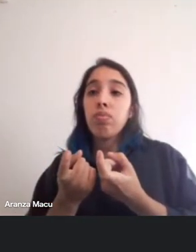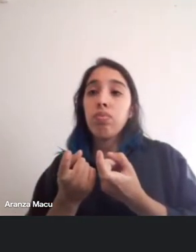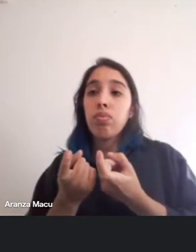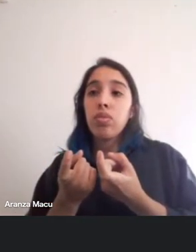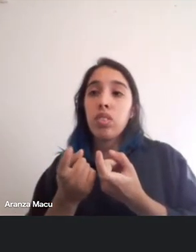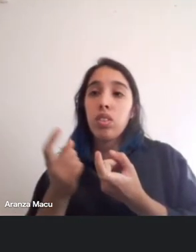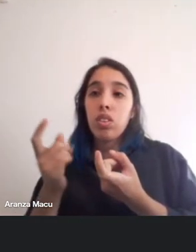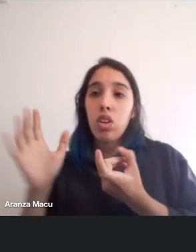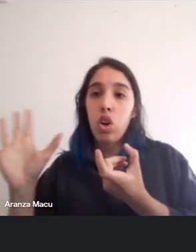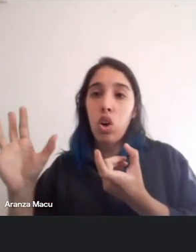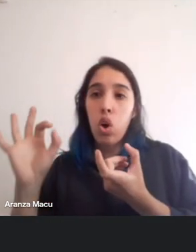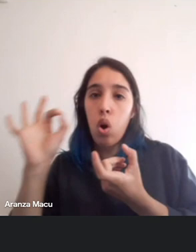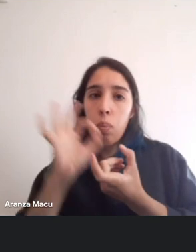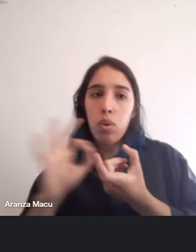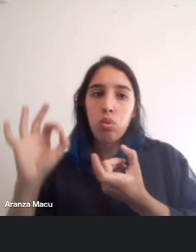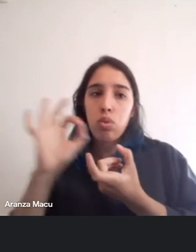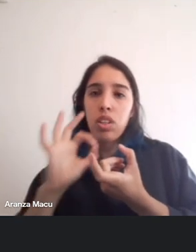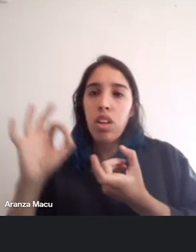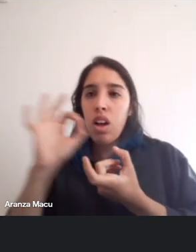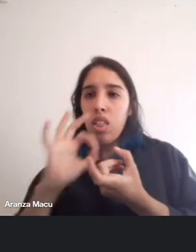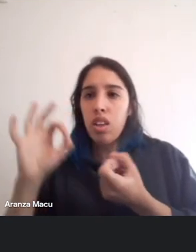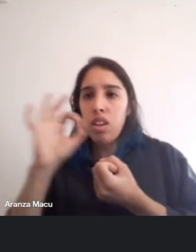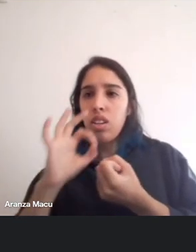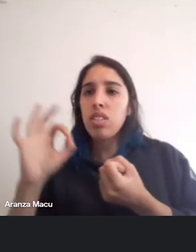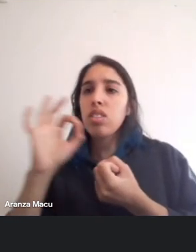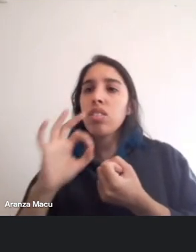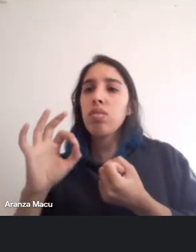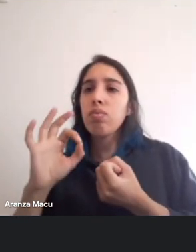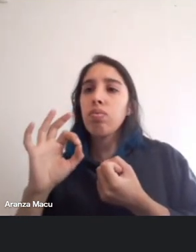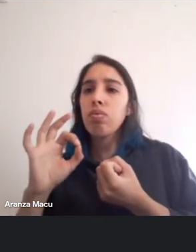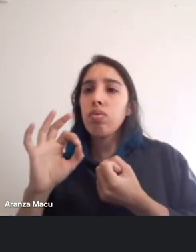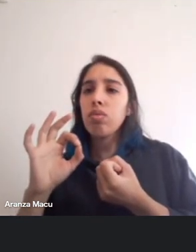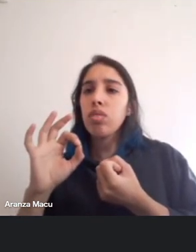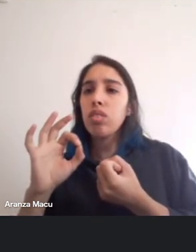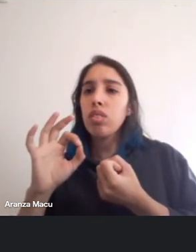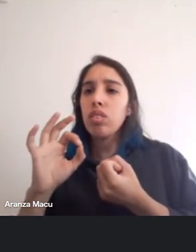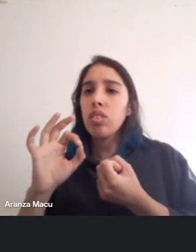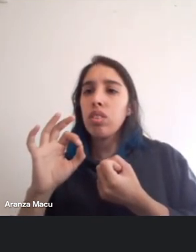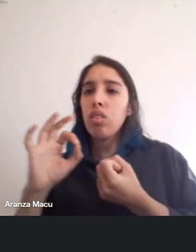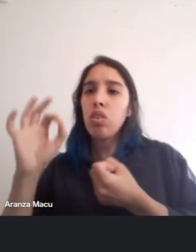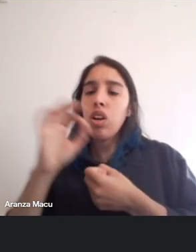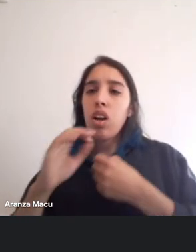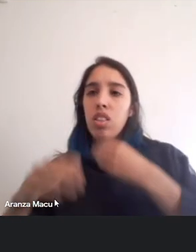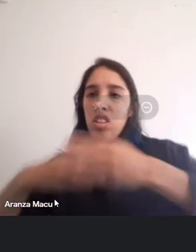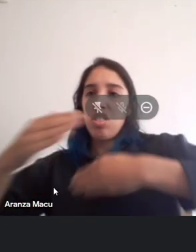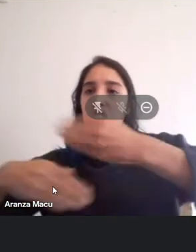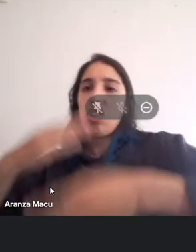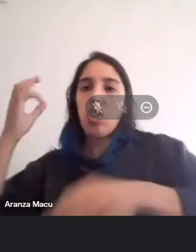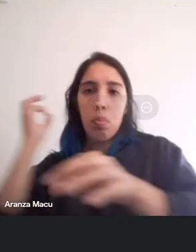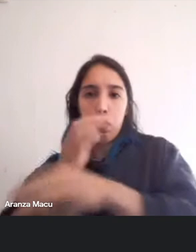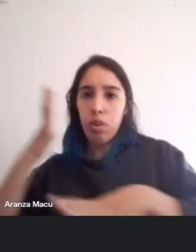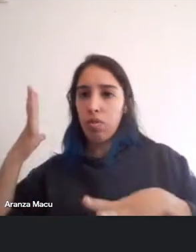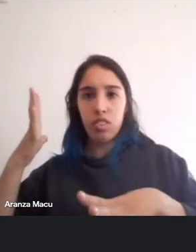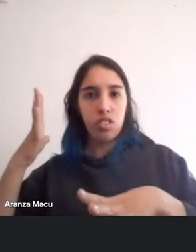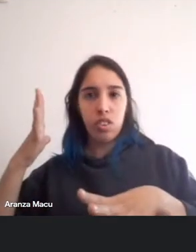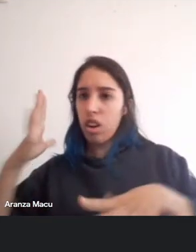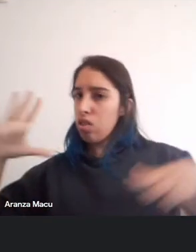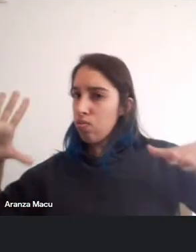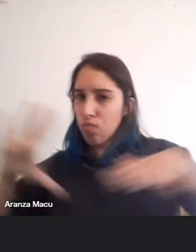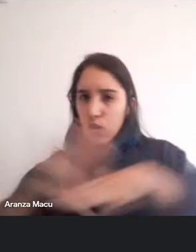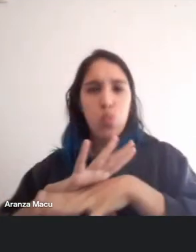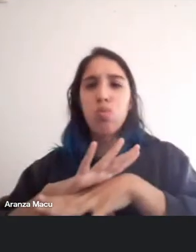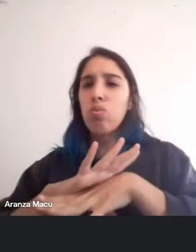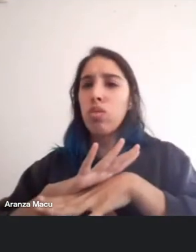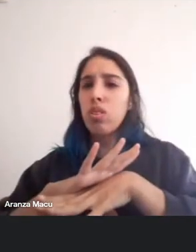oportunidades de desarrollo profesional específico. Específicas, porque son las oportunidades. Específicas.